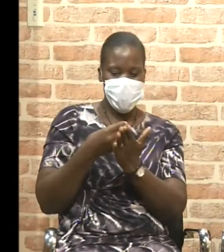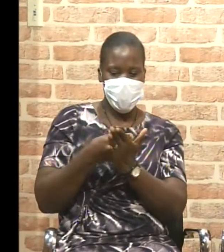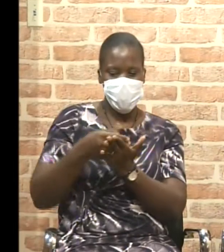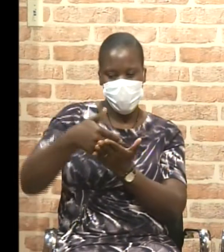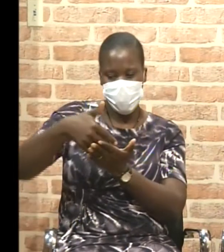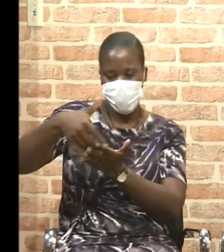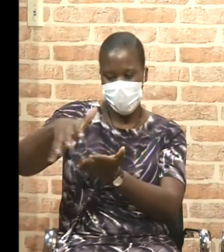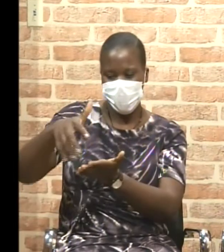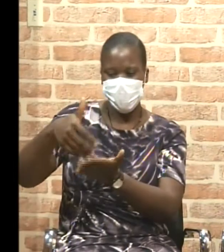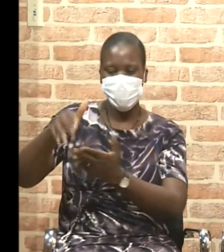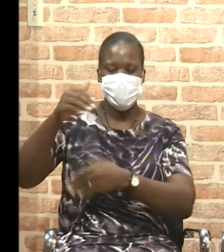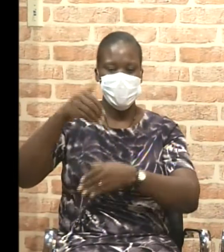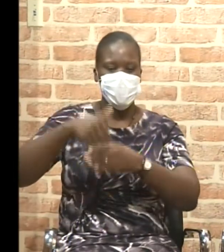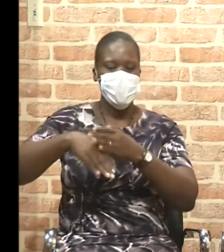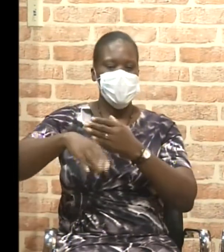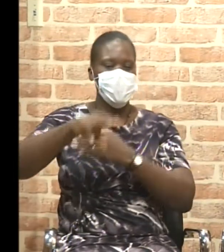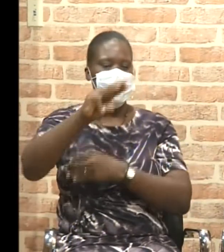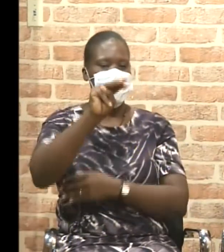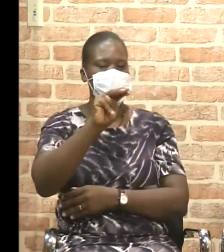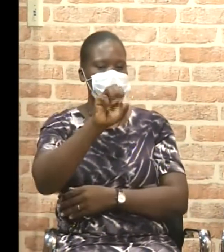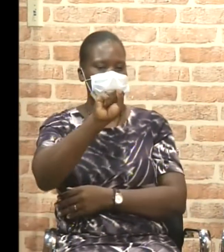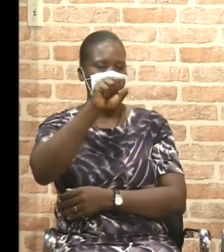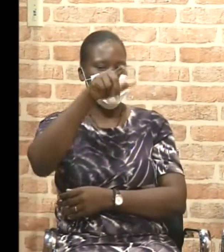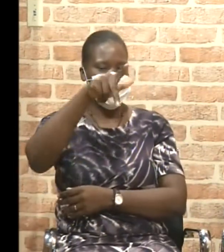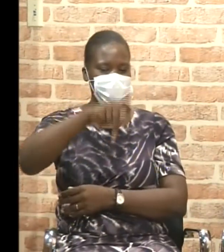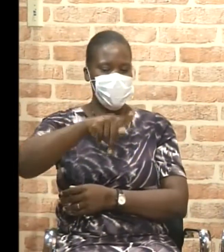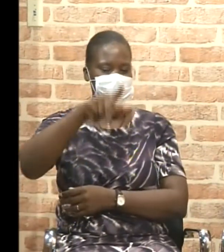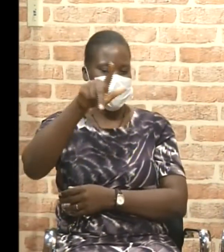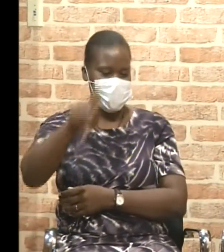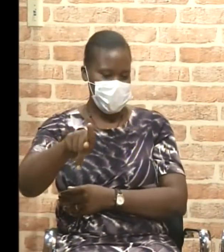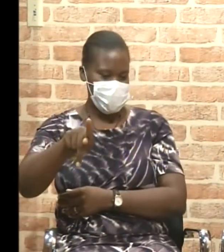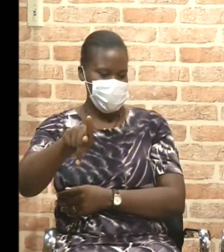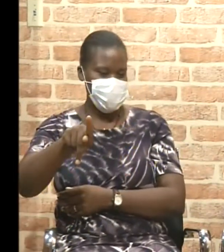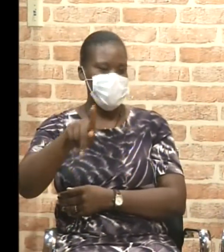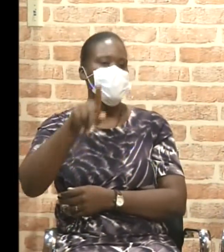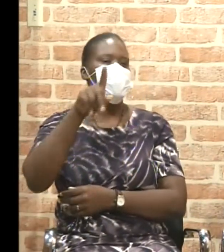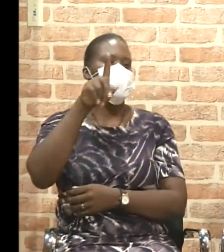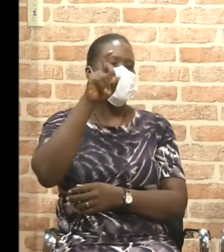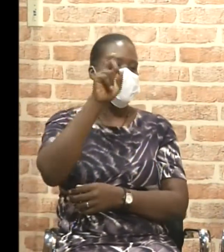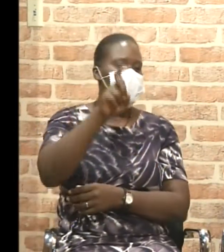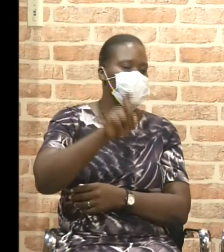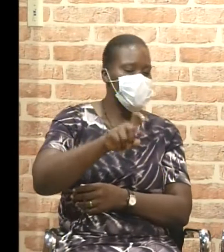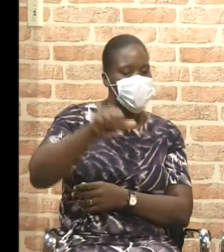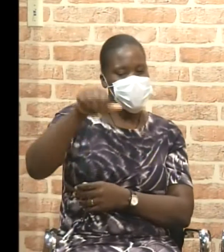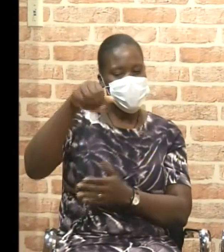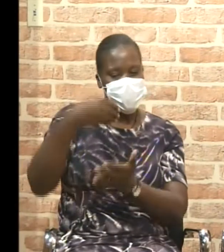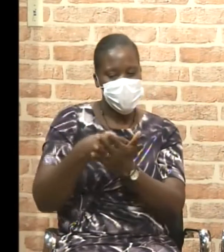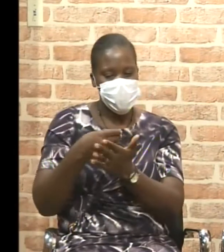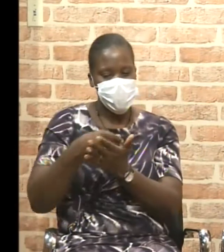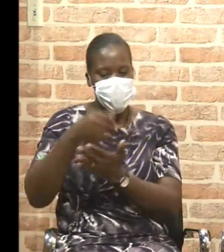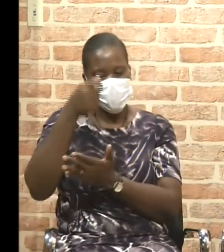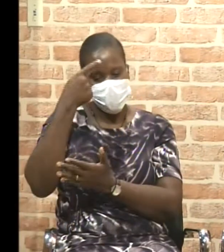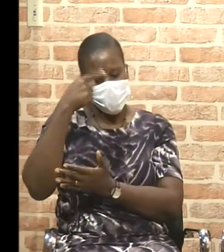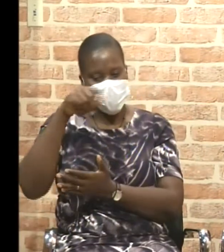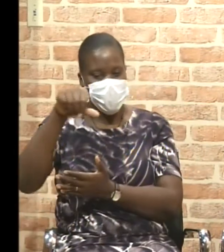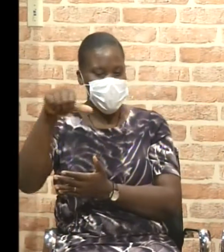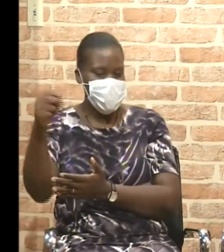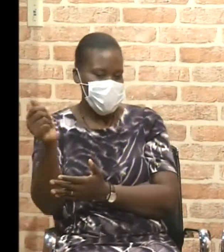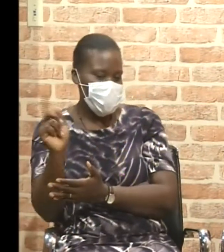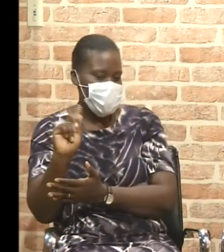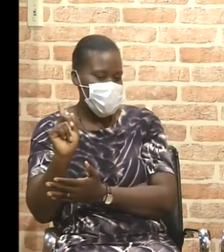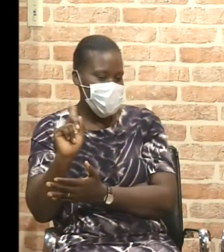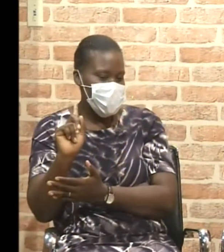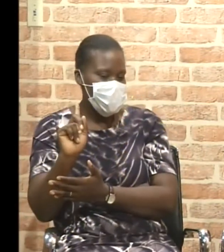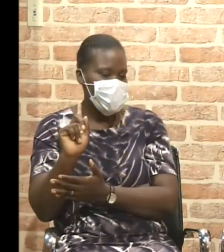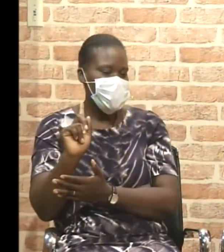exemple dans le ministère de santé publique. Il a besoin qu'on puisse investir plus dans et TPTC. Donc, c'est-à-dire que le ministère vraiment il a dégagé